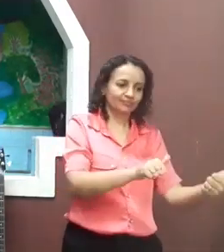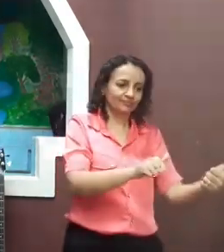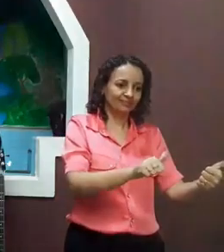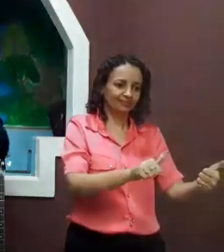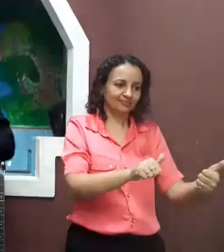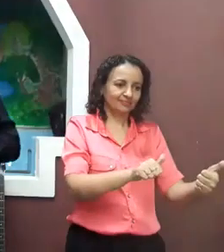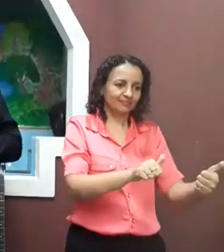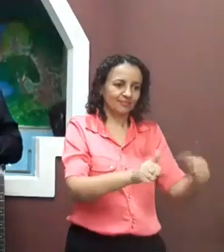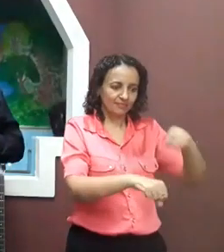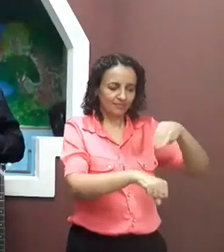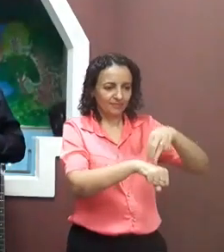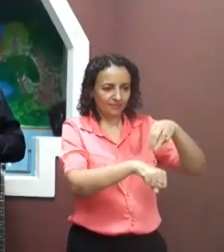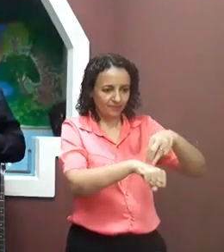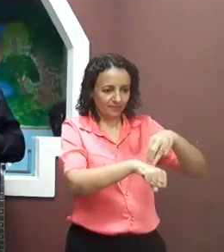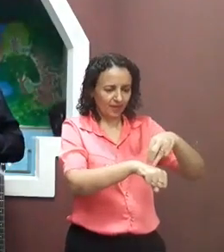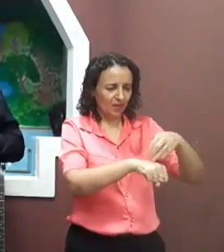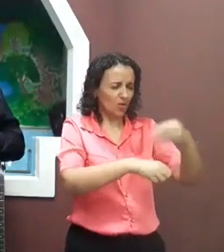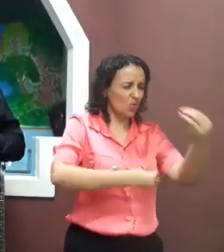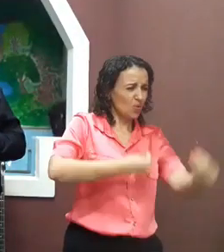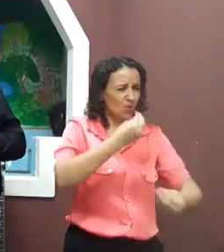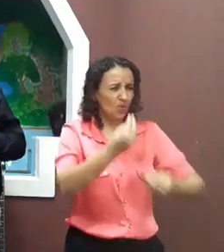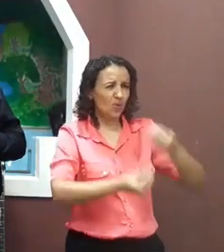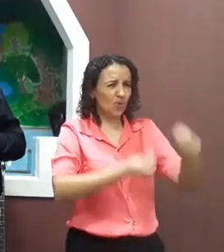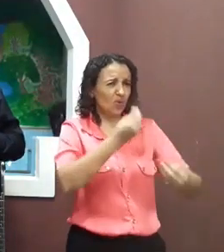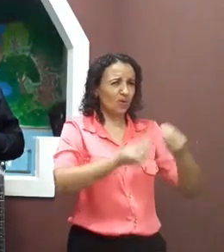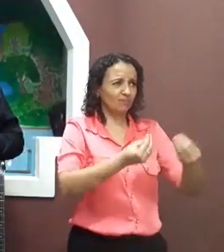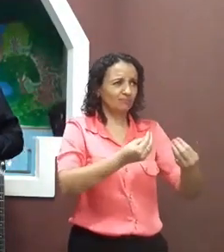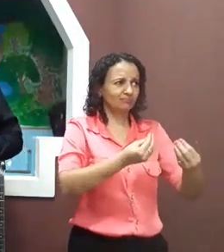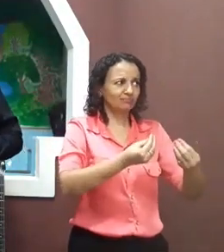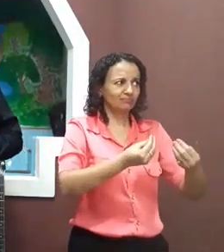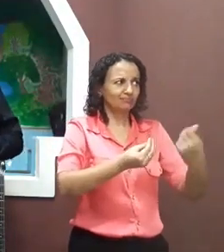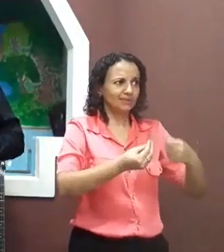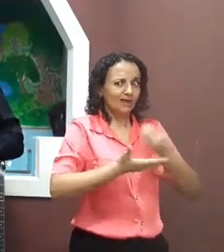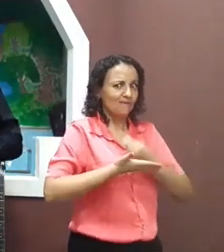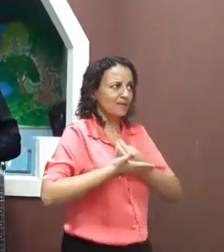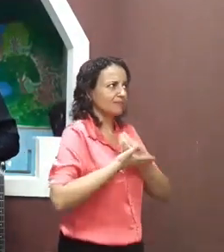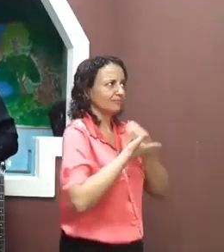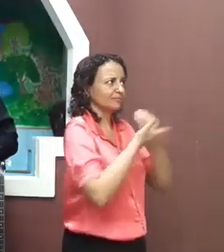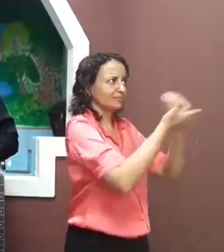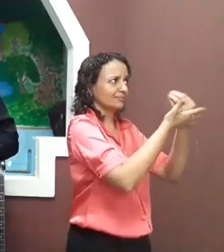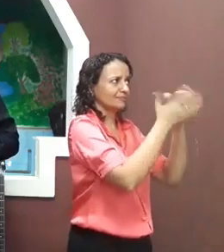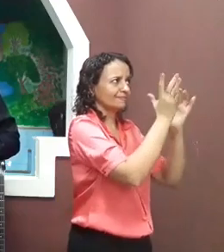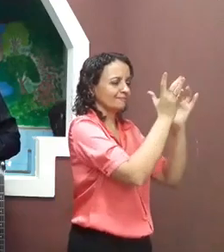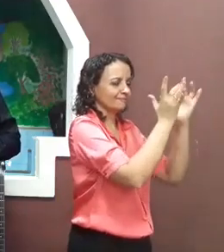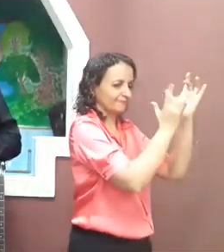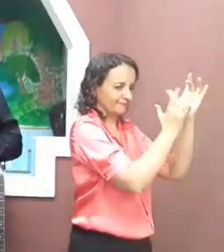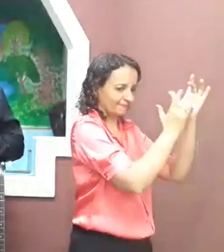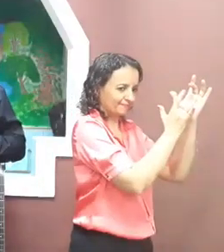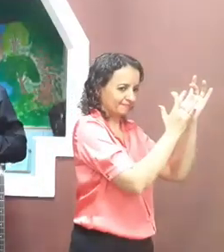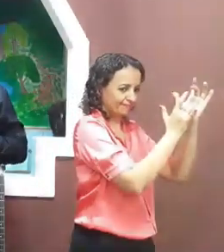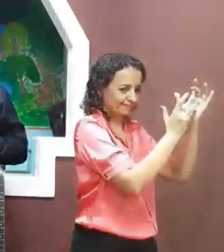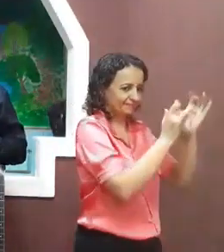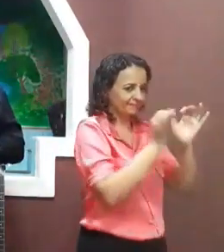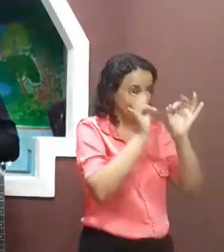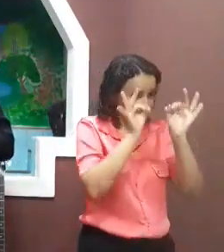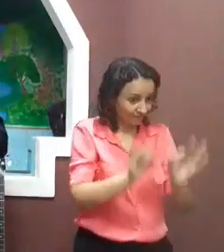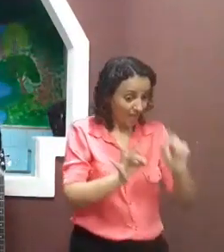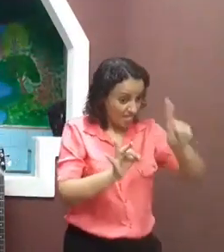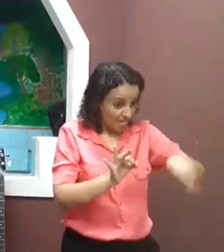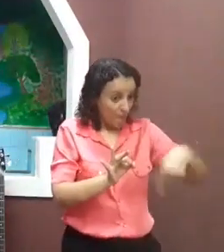Cristo Jesus. Entreguei a minha vida a Cristo Jesus. Qual que é o próximo passo? Me tornar membro de uma